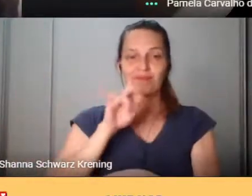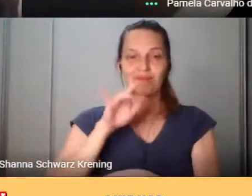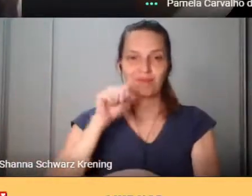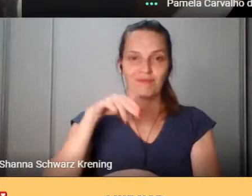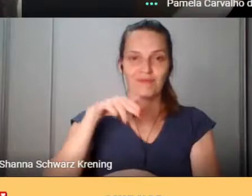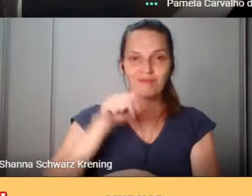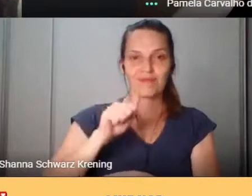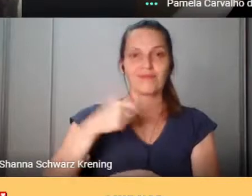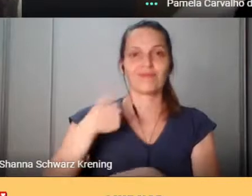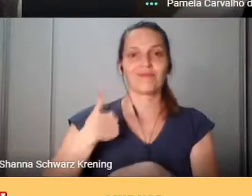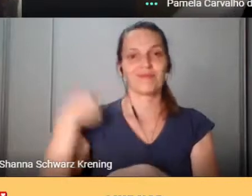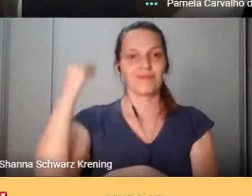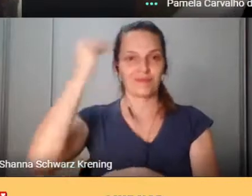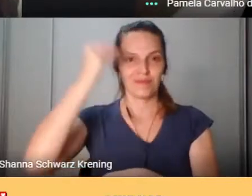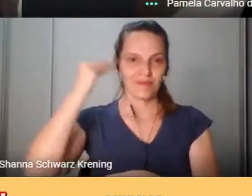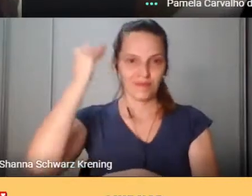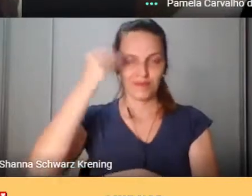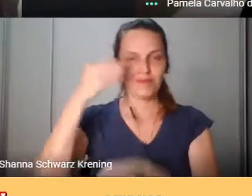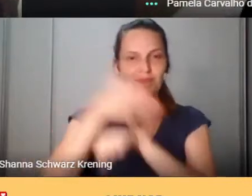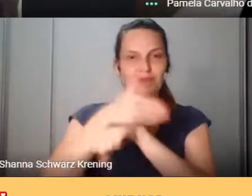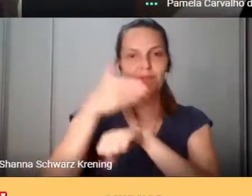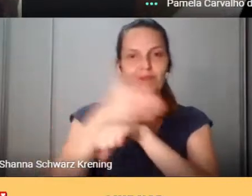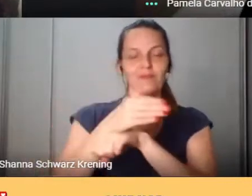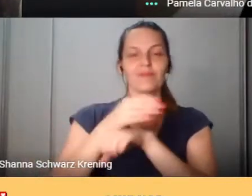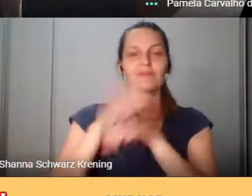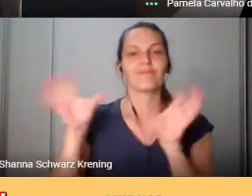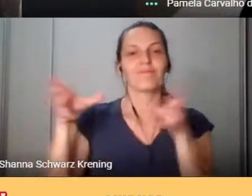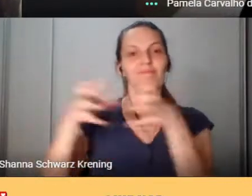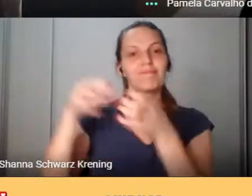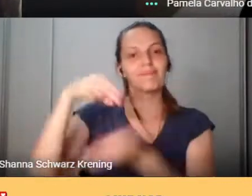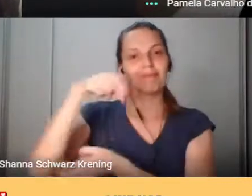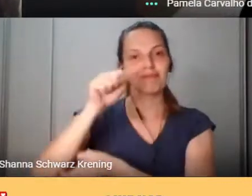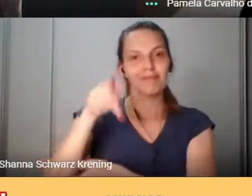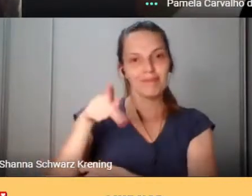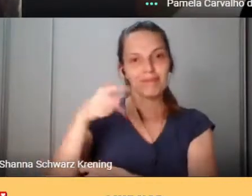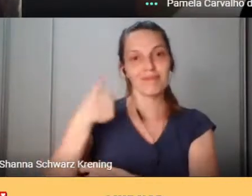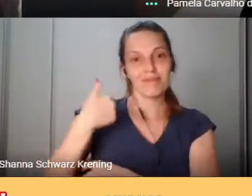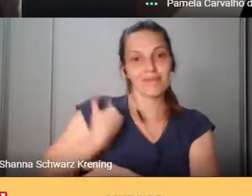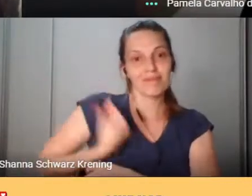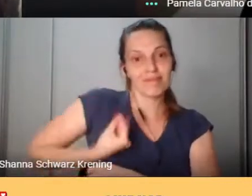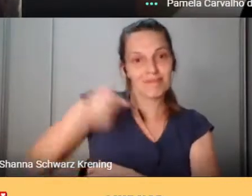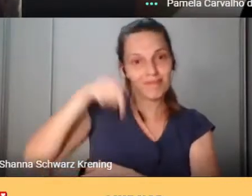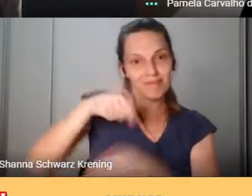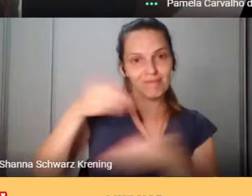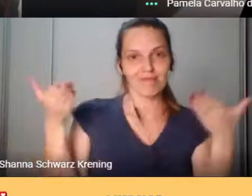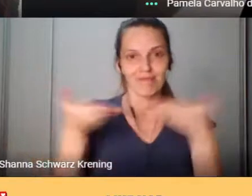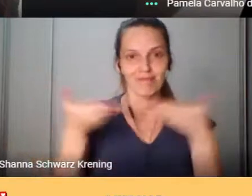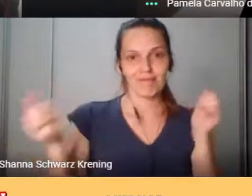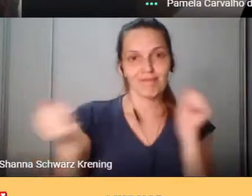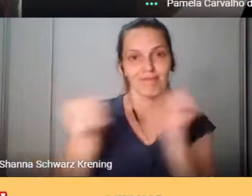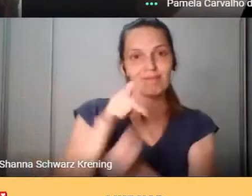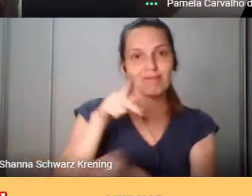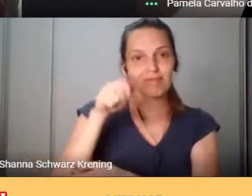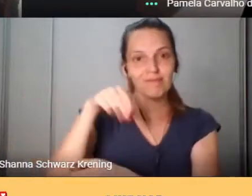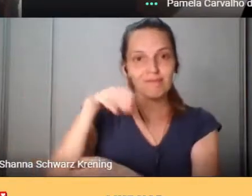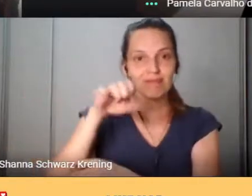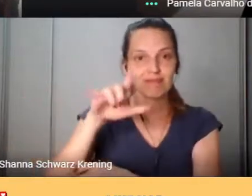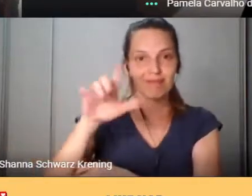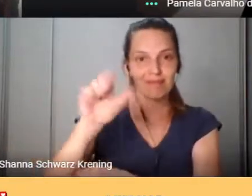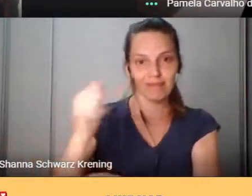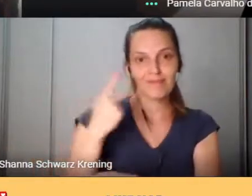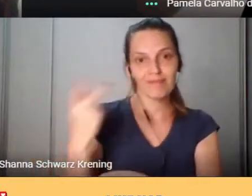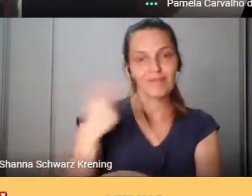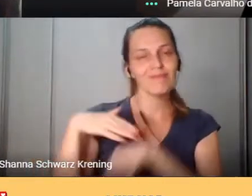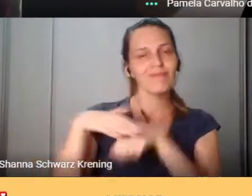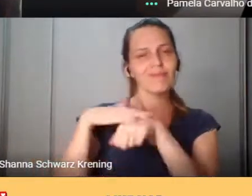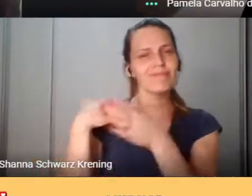psicóloga, faço parte da equipe do NAP. E eu estou aqui hoje com a Pamela para nós podermos conversar um pouquinho sobre um assunto